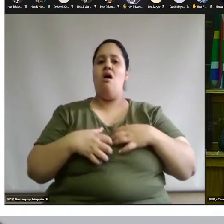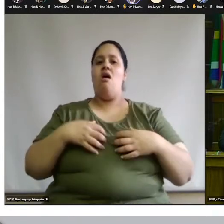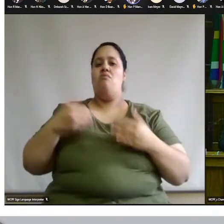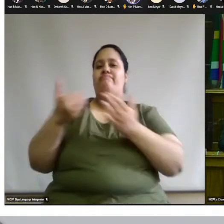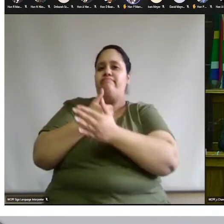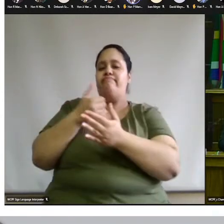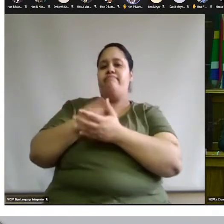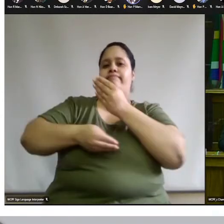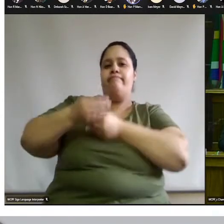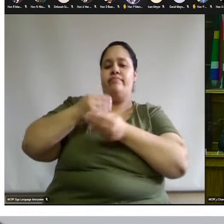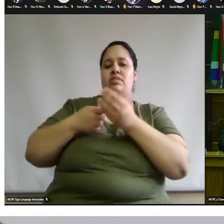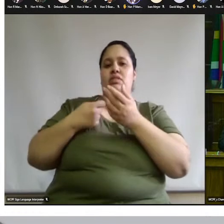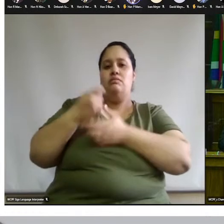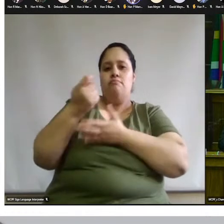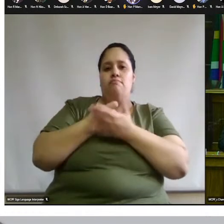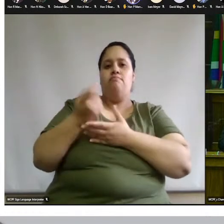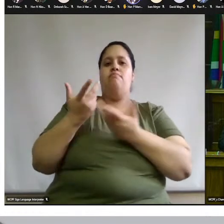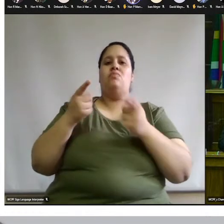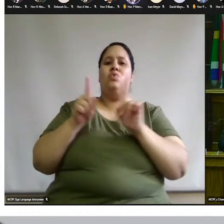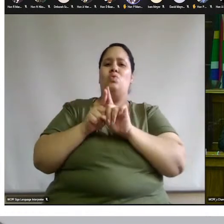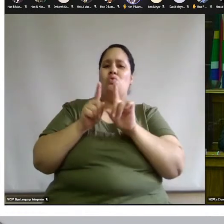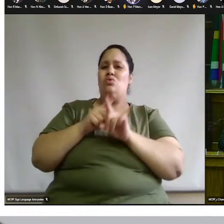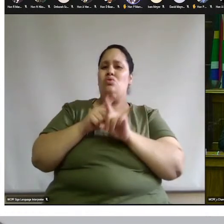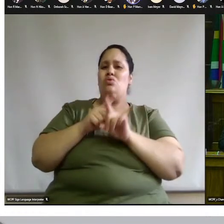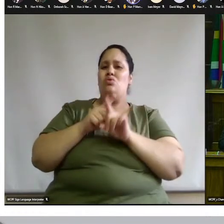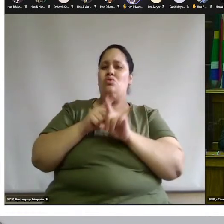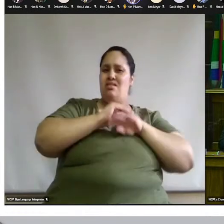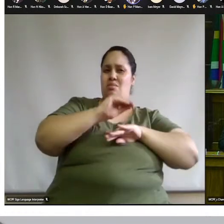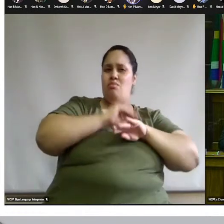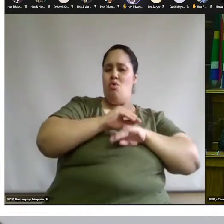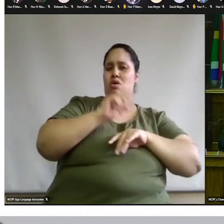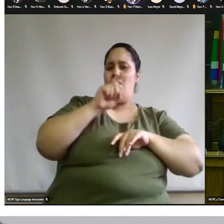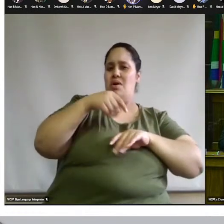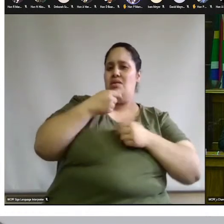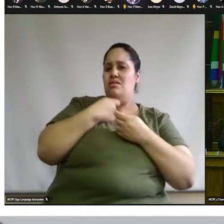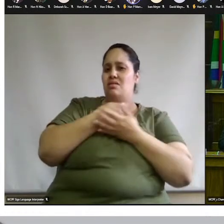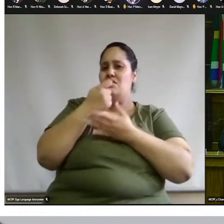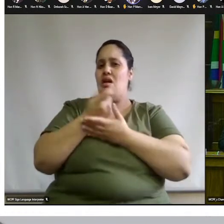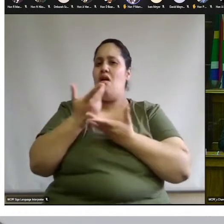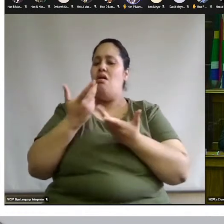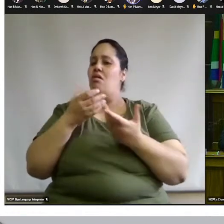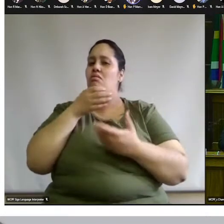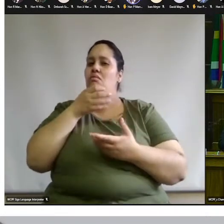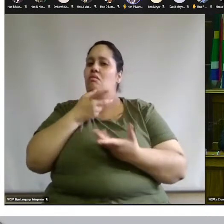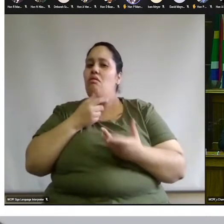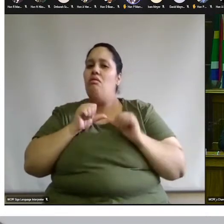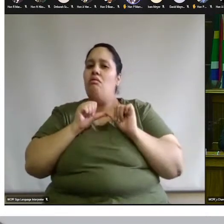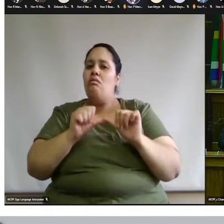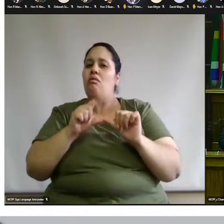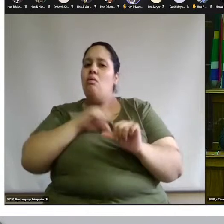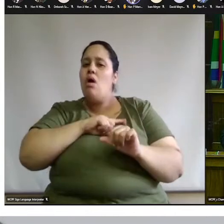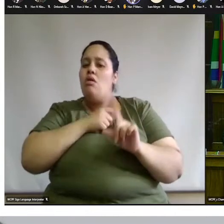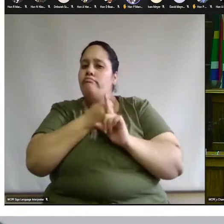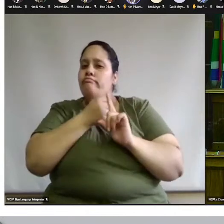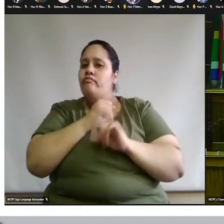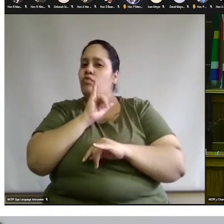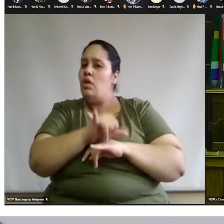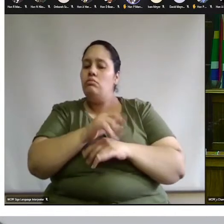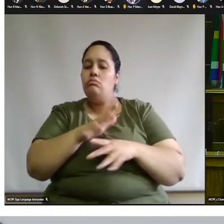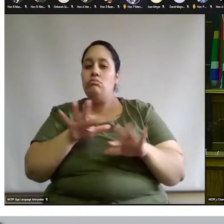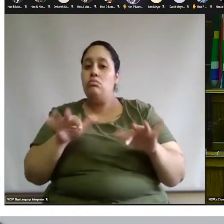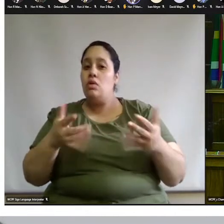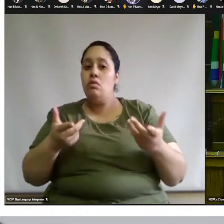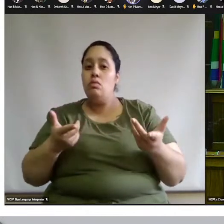ongelukke, allerlei beserings aanjaag, waar onafhanklikheid hoog is en duur om te behandel.